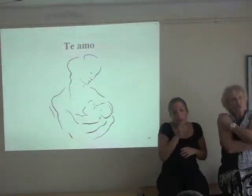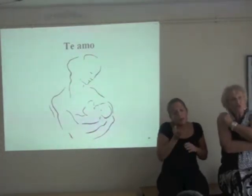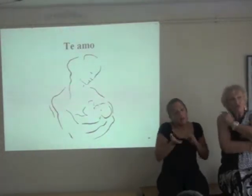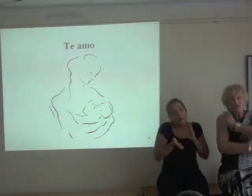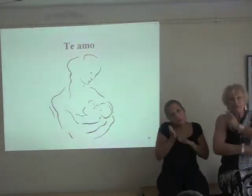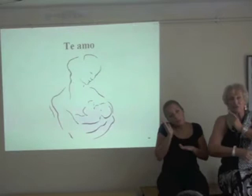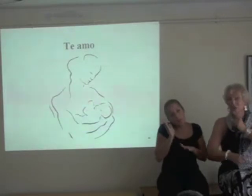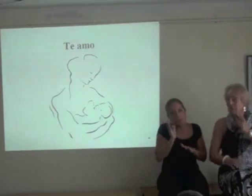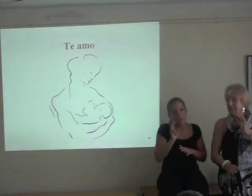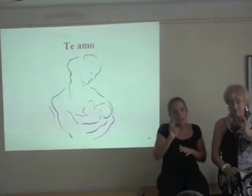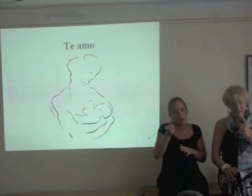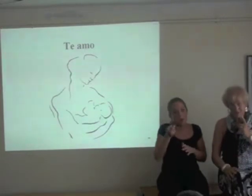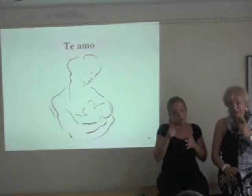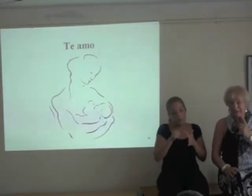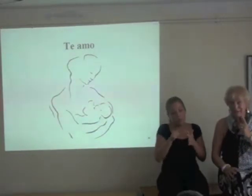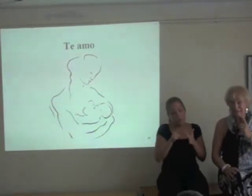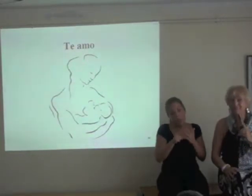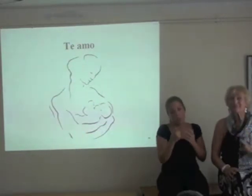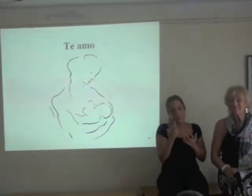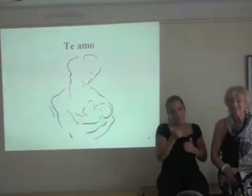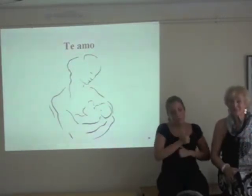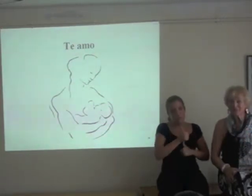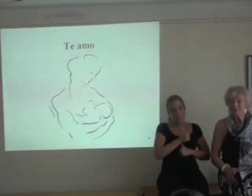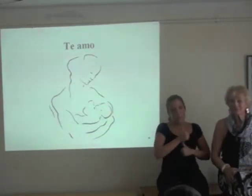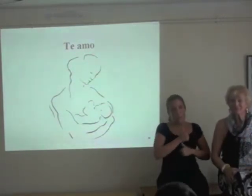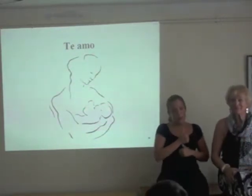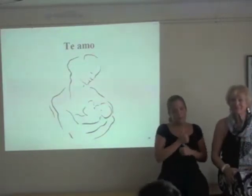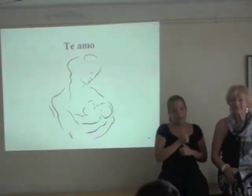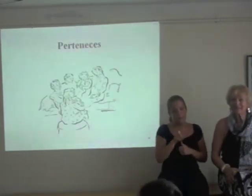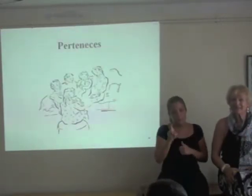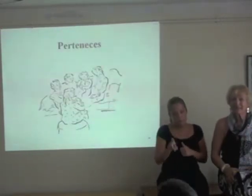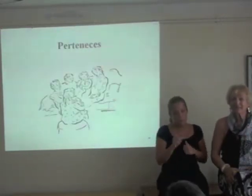hay otros dedos que me esperan. ¿Sí?